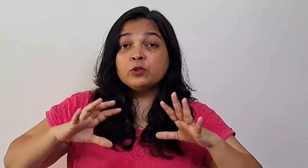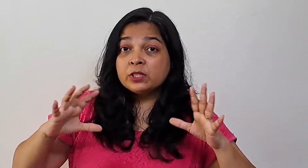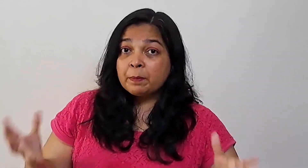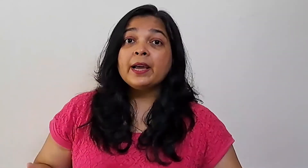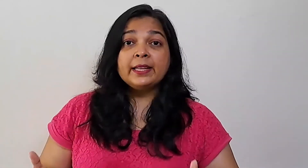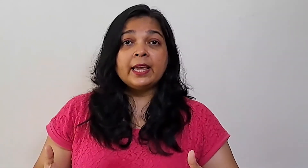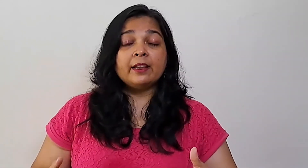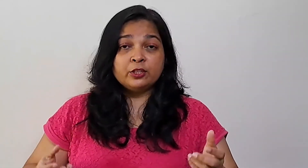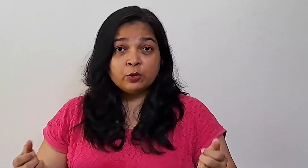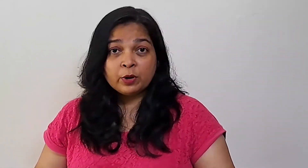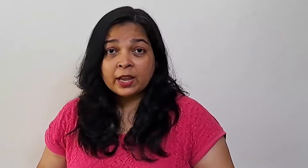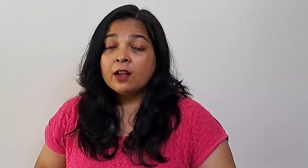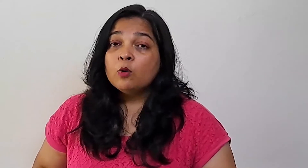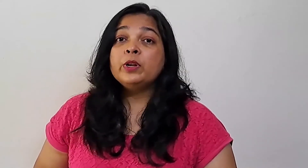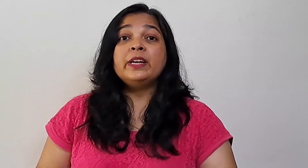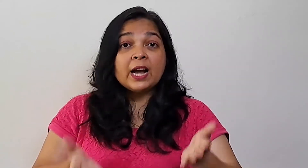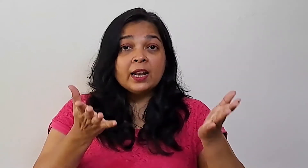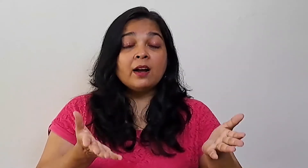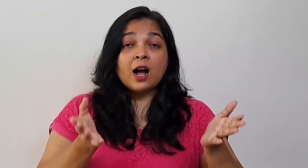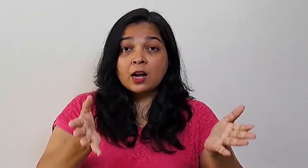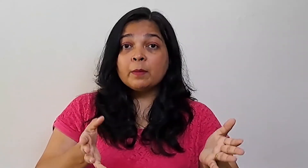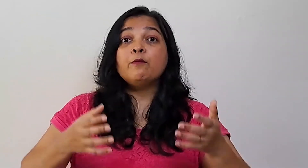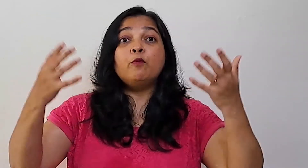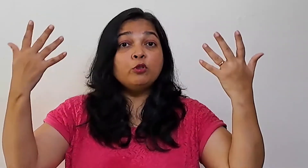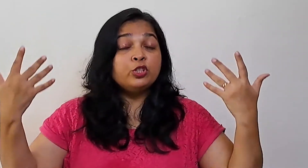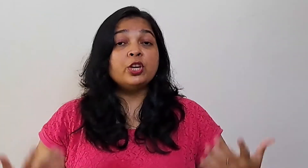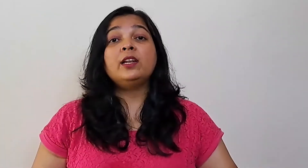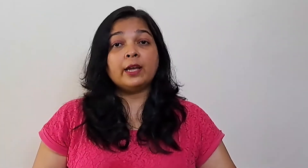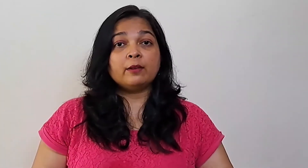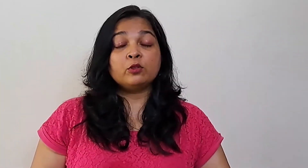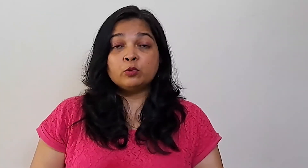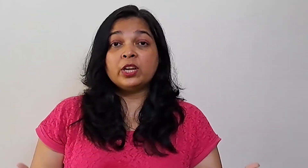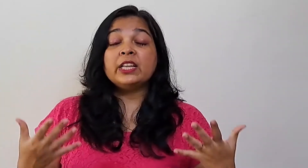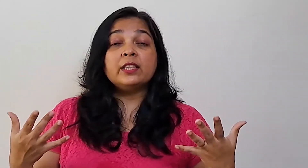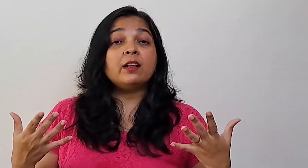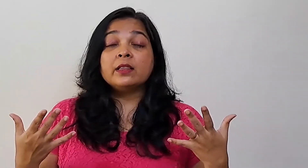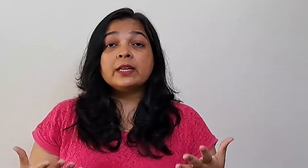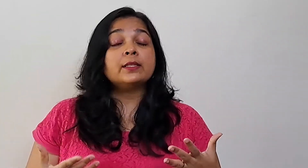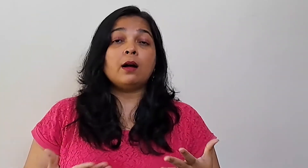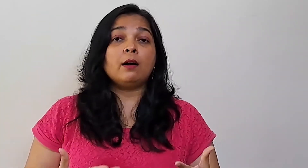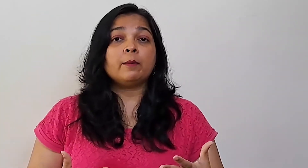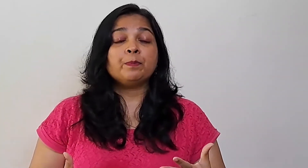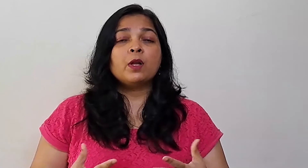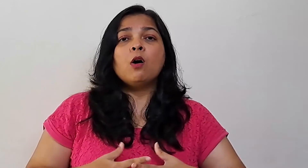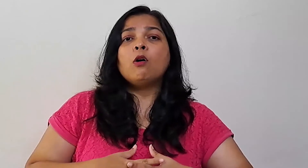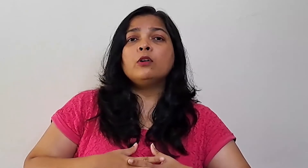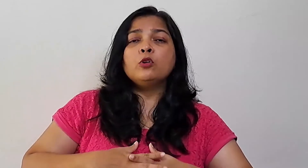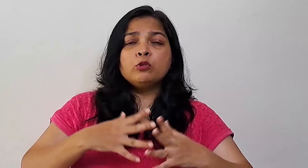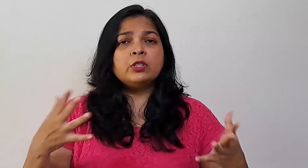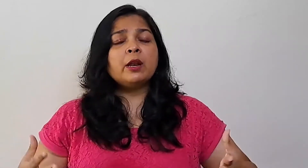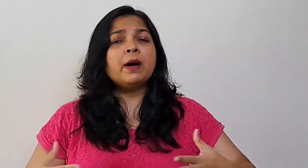कि जिहड़ी सिपाही सीगे जिन्हां ने उन्हां नूं डालिया उह वी जल गए। सोचो इन्नी तेज सी अग।